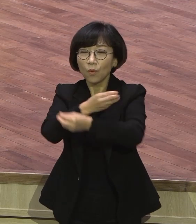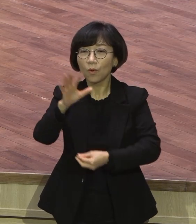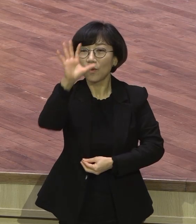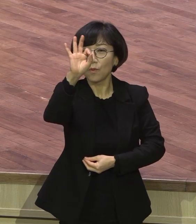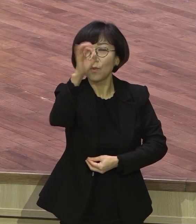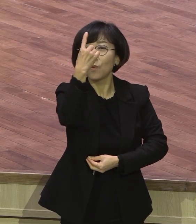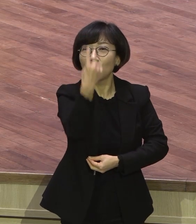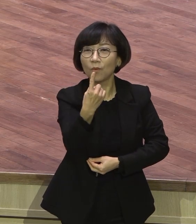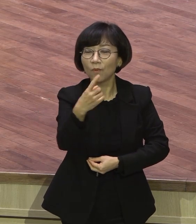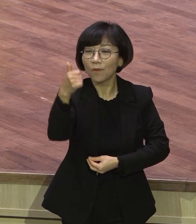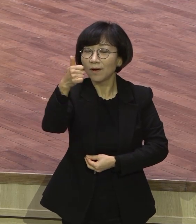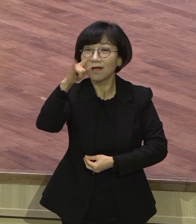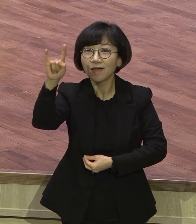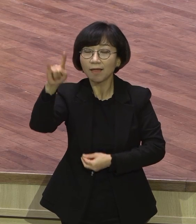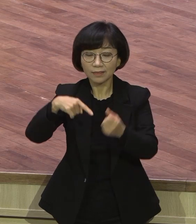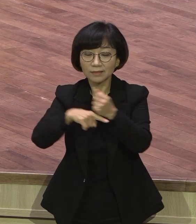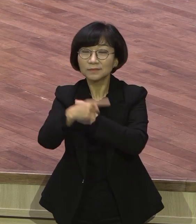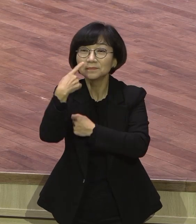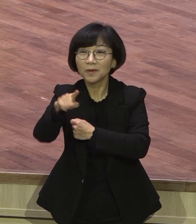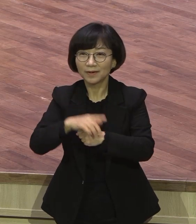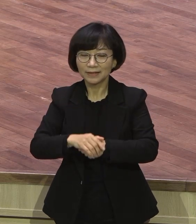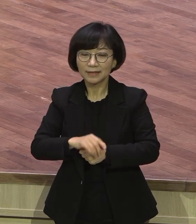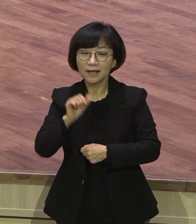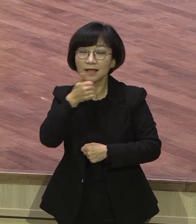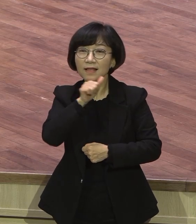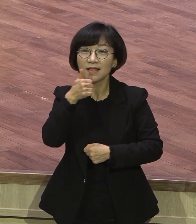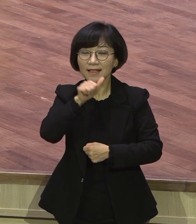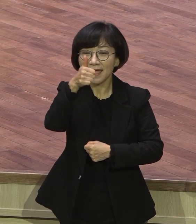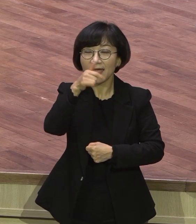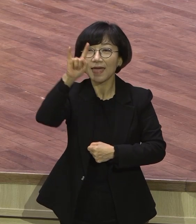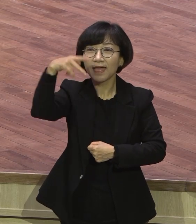잘못 해석하거나 잘못 안 거예요.